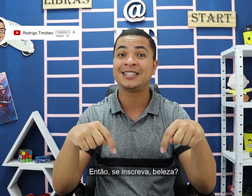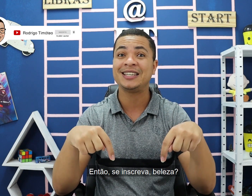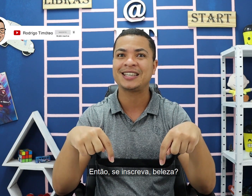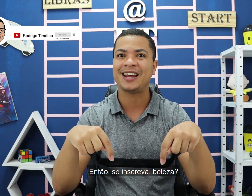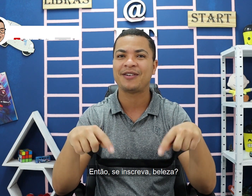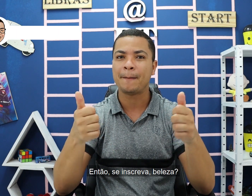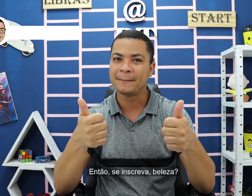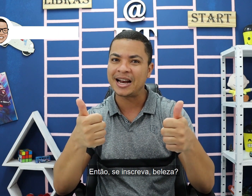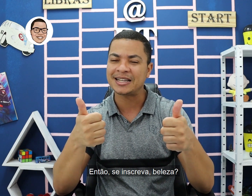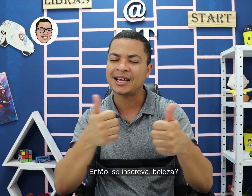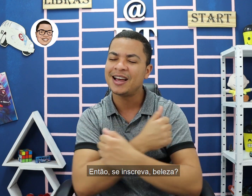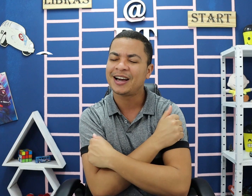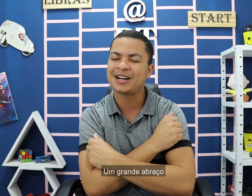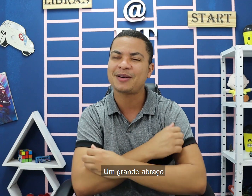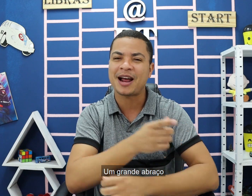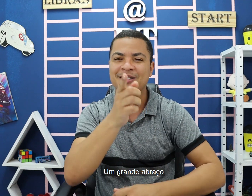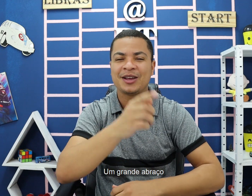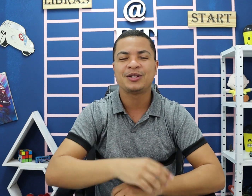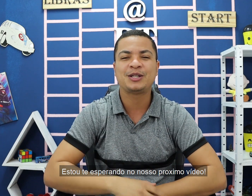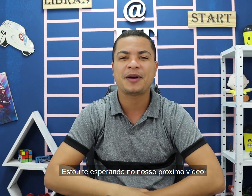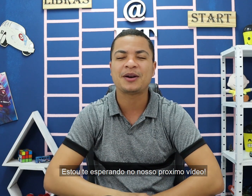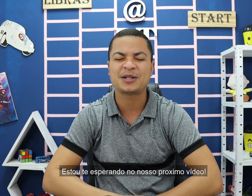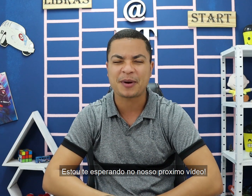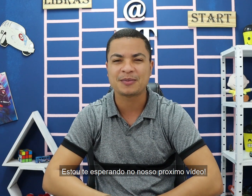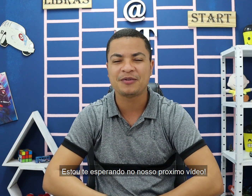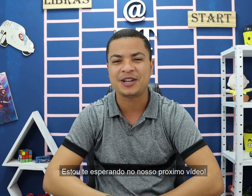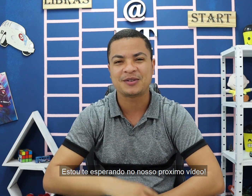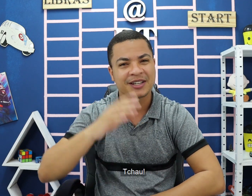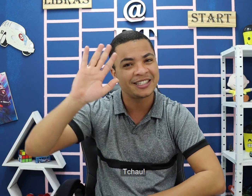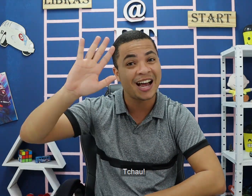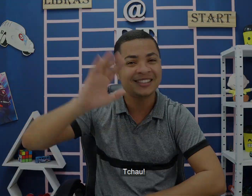se inscreva, beleza? Grande abraço. Estou te esperando no nosso próximo vídeo. Tchau!